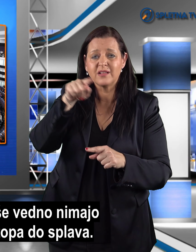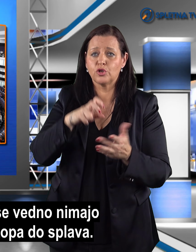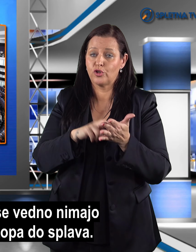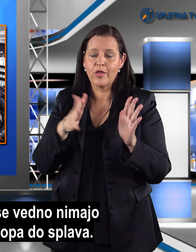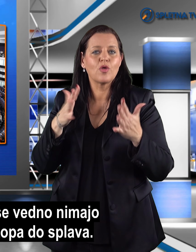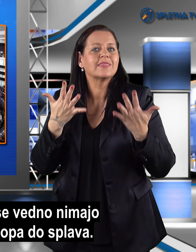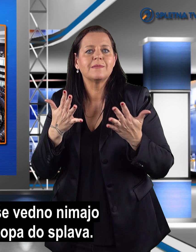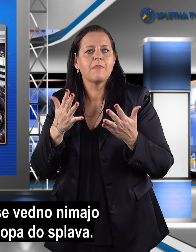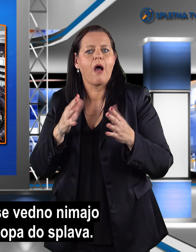splava.